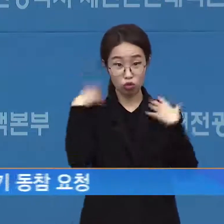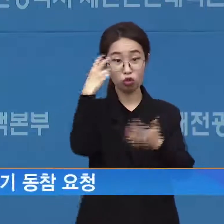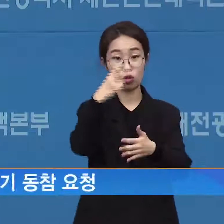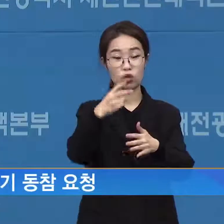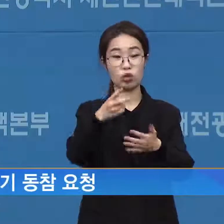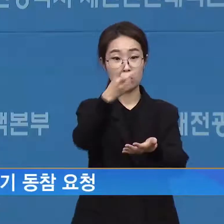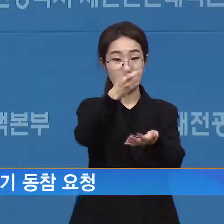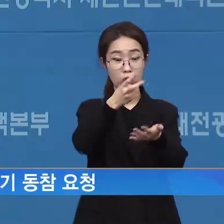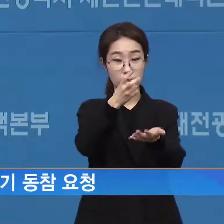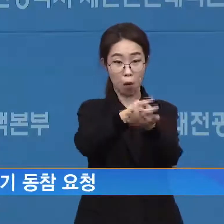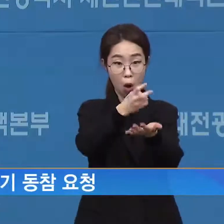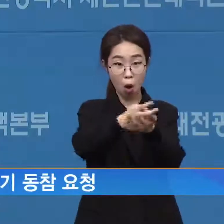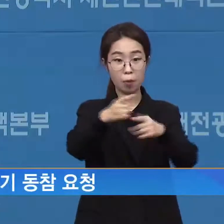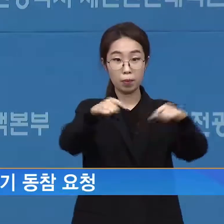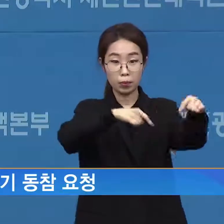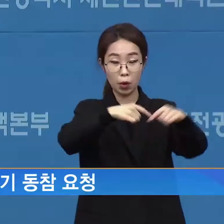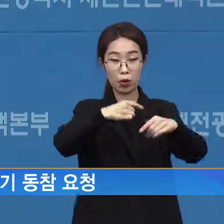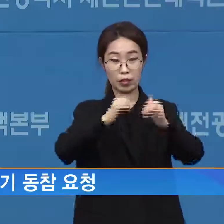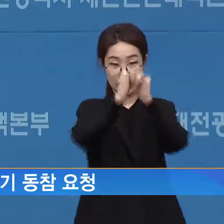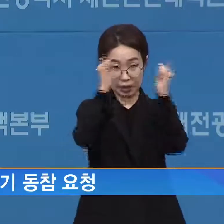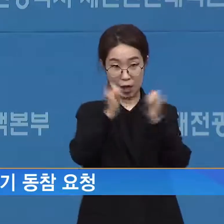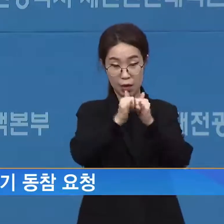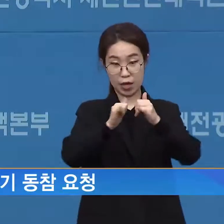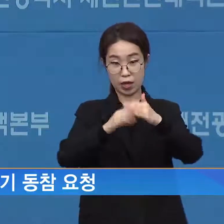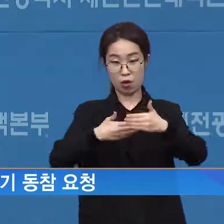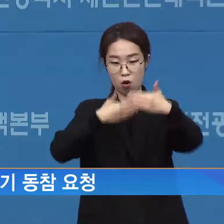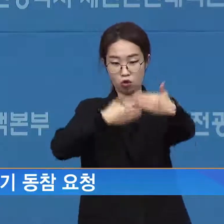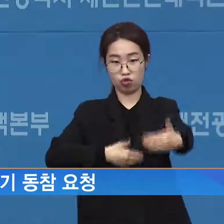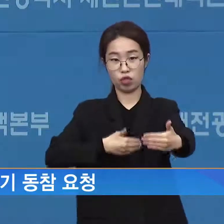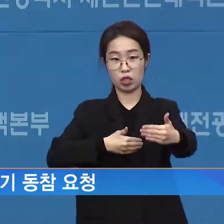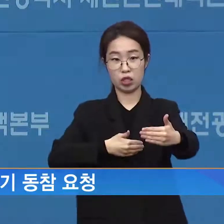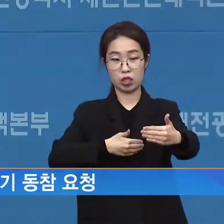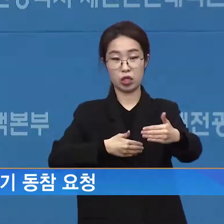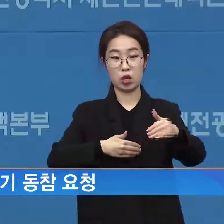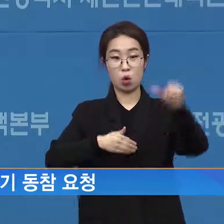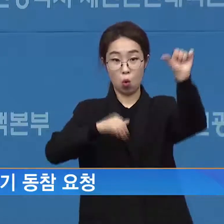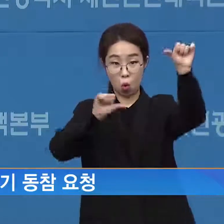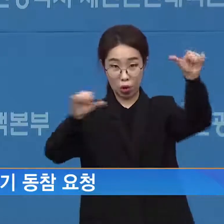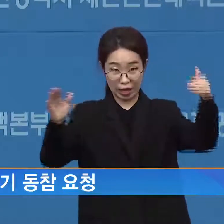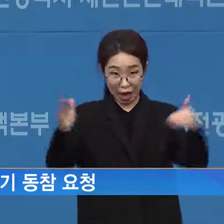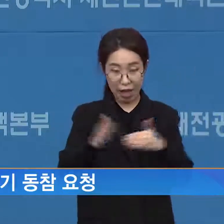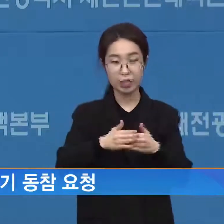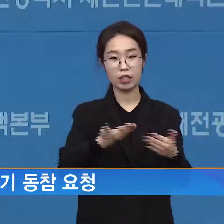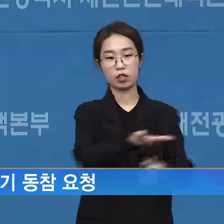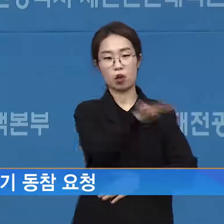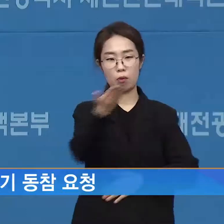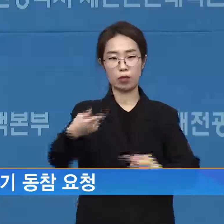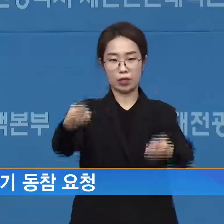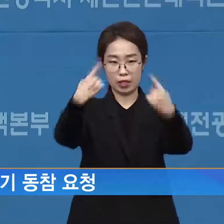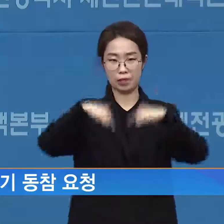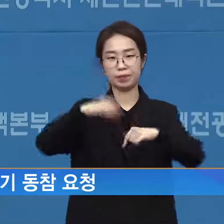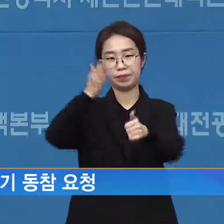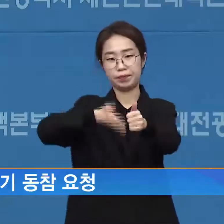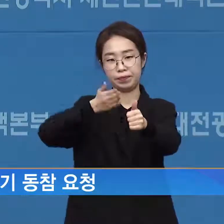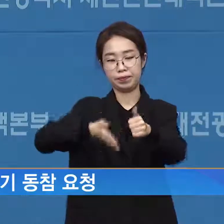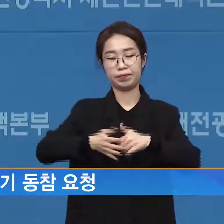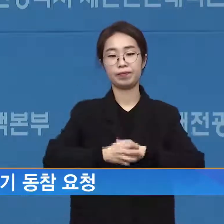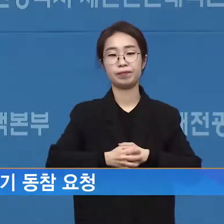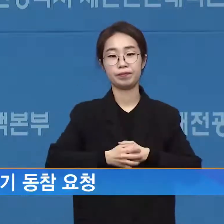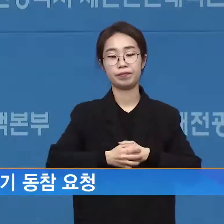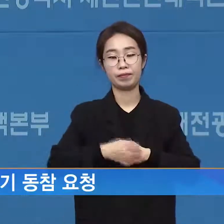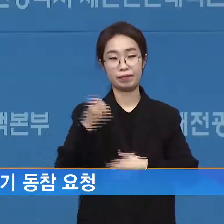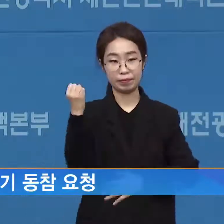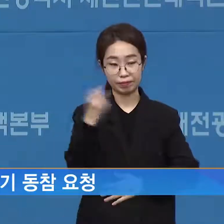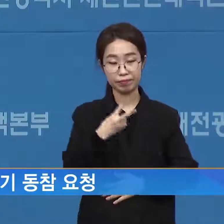내달 5일까지의 사회적 거리 두기에 시민 여러분들의 적극적인 동참을 부탁드립니다.